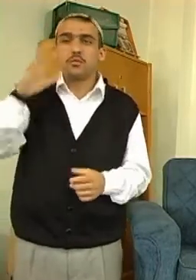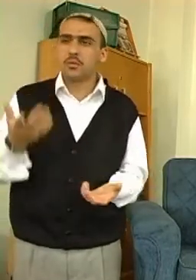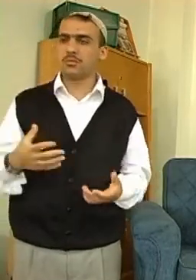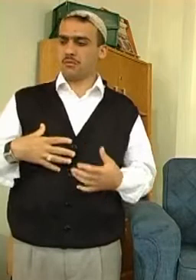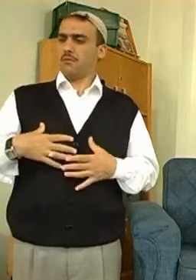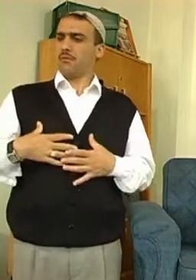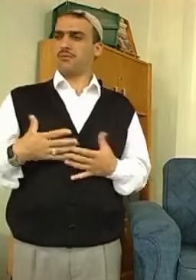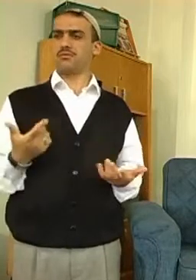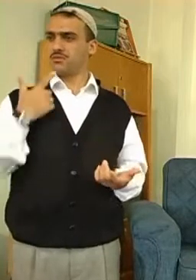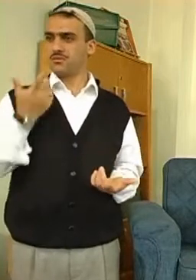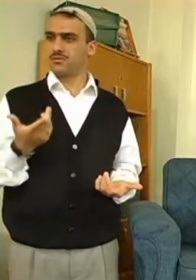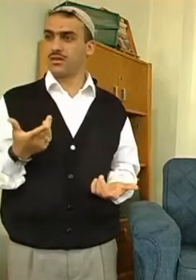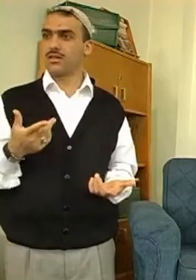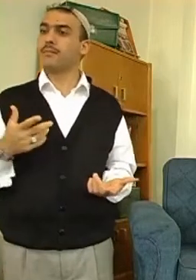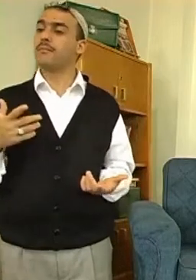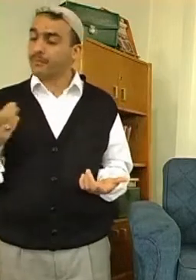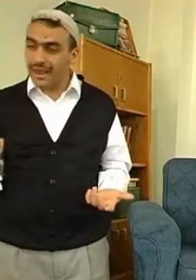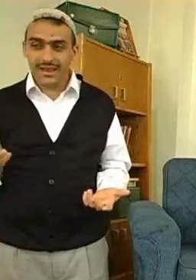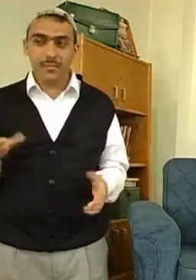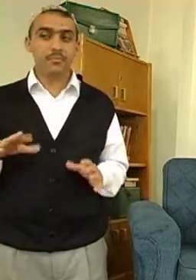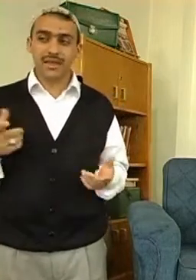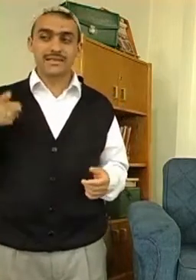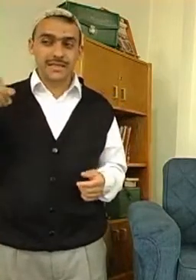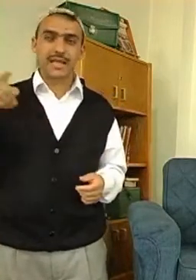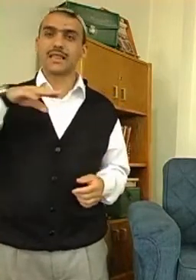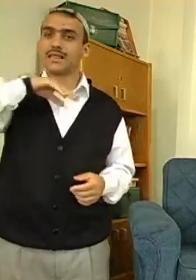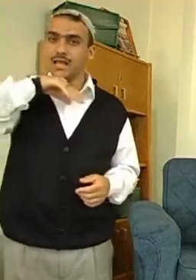bakın. Biz Allah'ın misafiriyiz. İşte çorbalarımız.